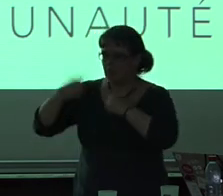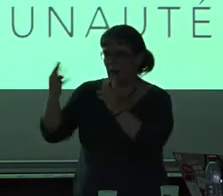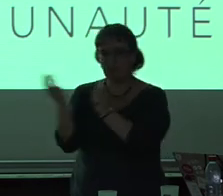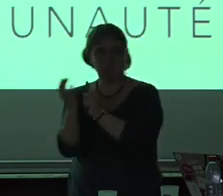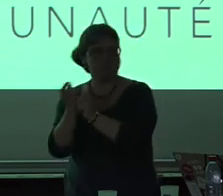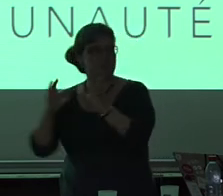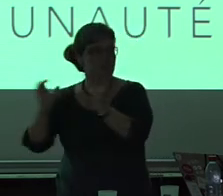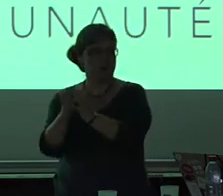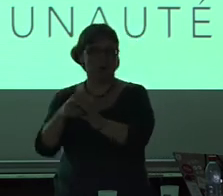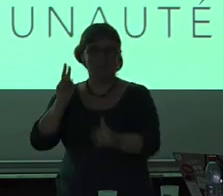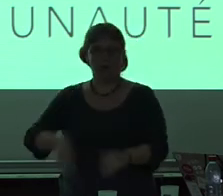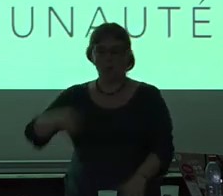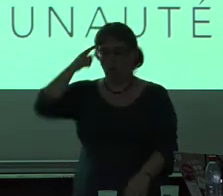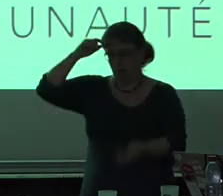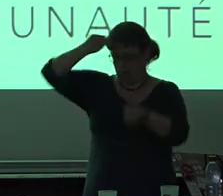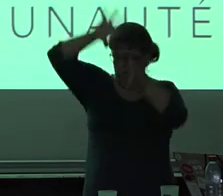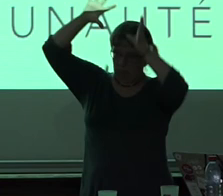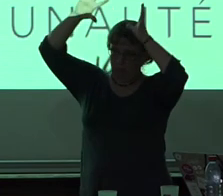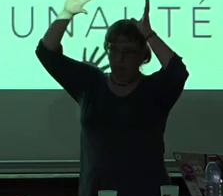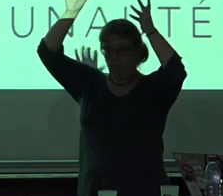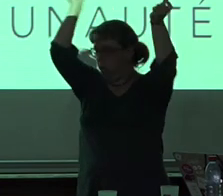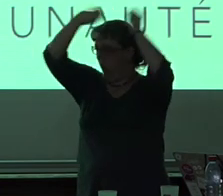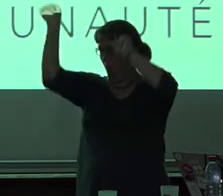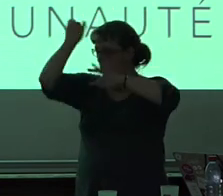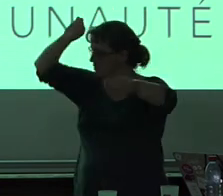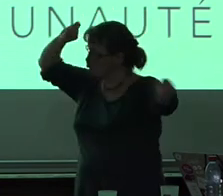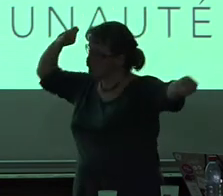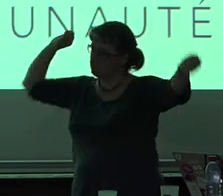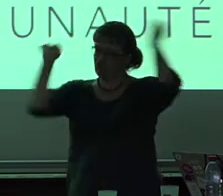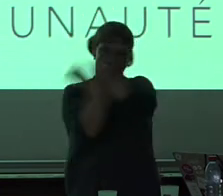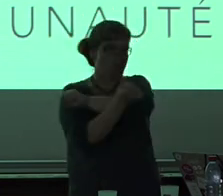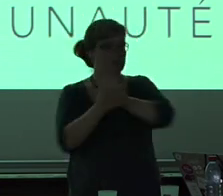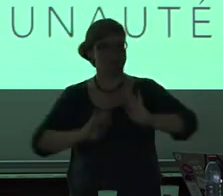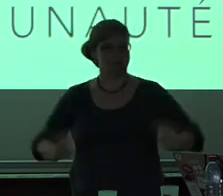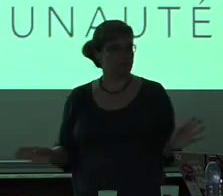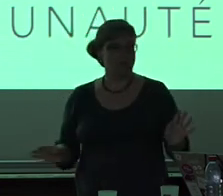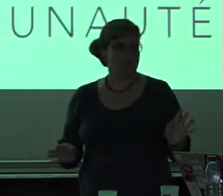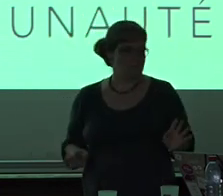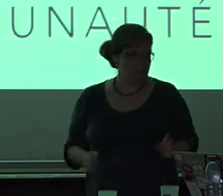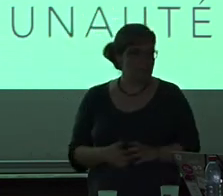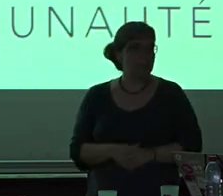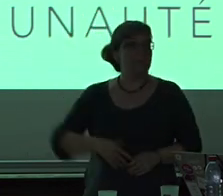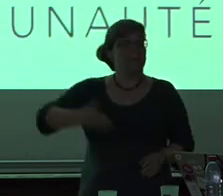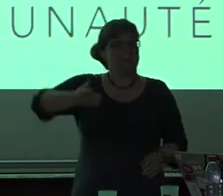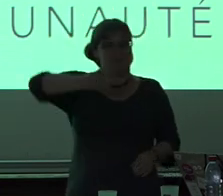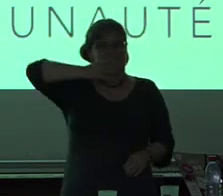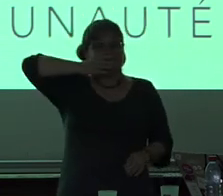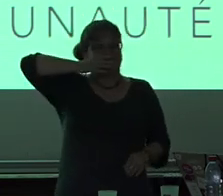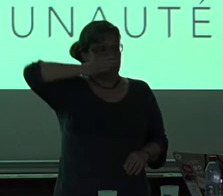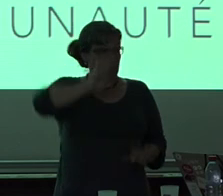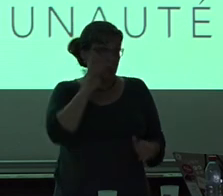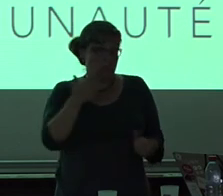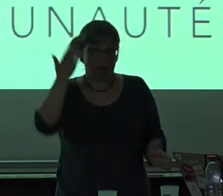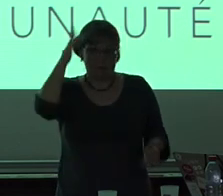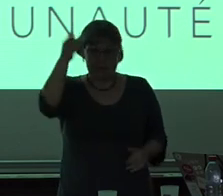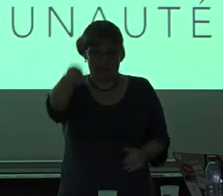changé toutes les périodes. Voilà, tout ce que j'avais en tête, ça a été complètement changé. Et donc, si vous